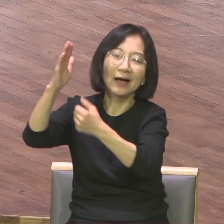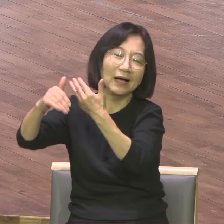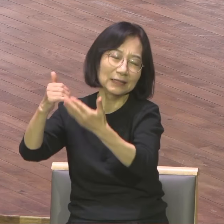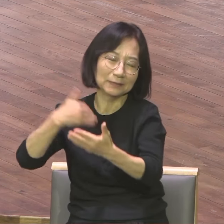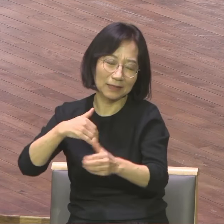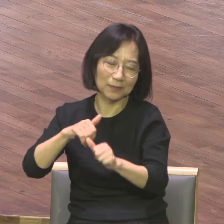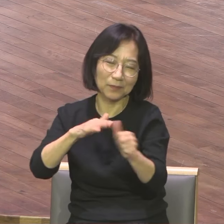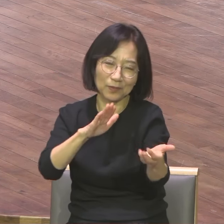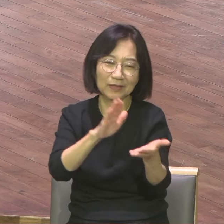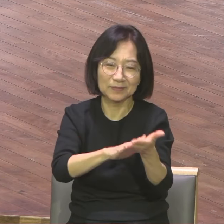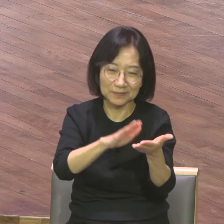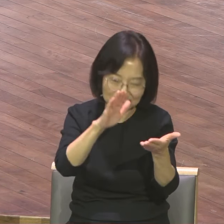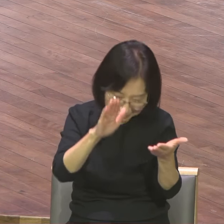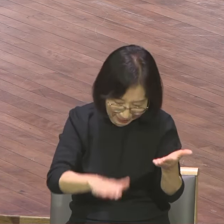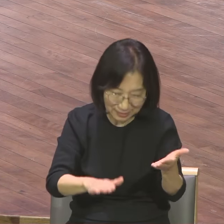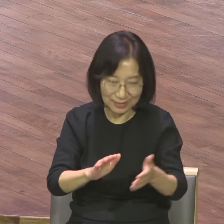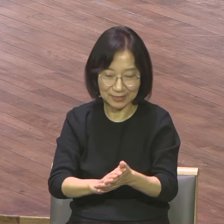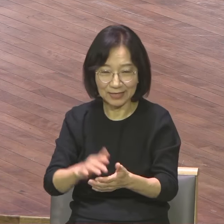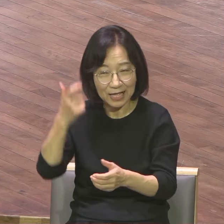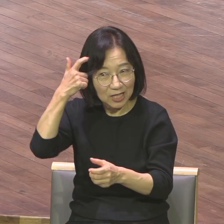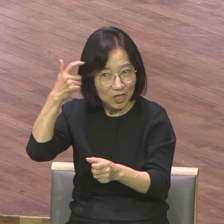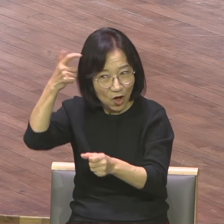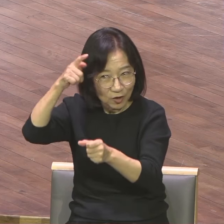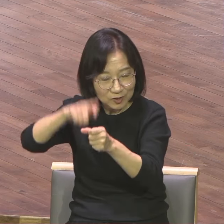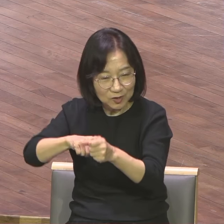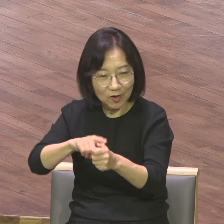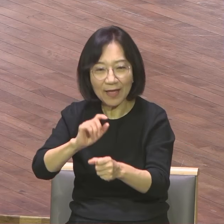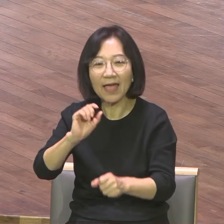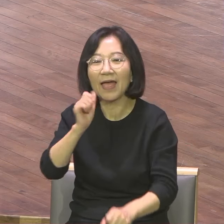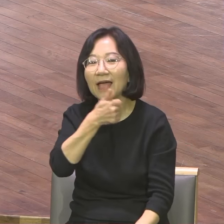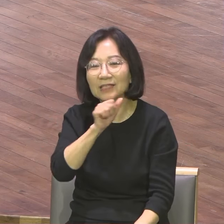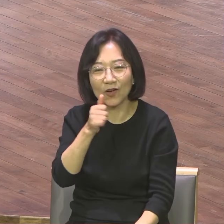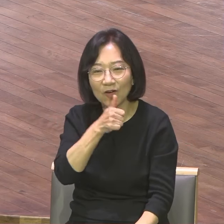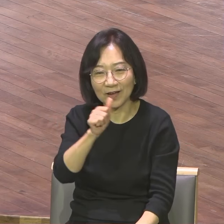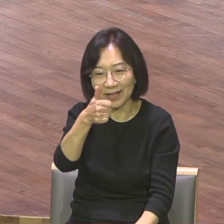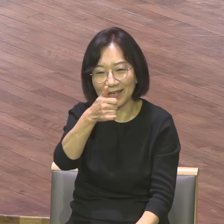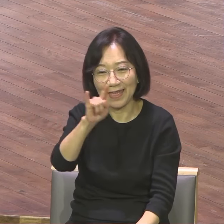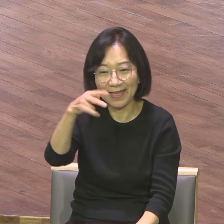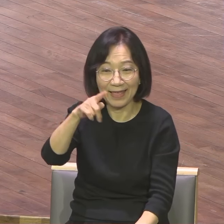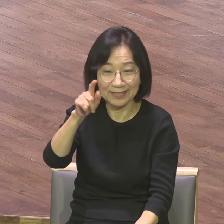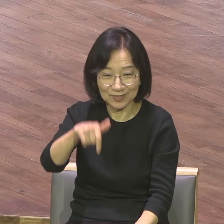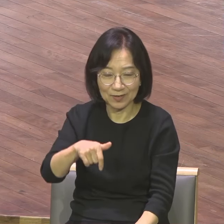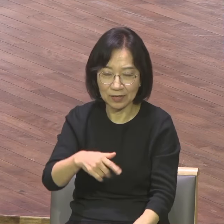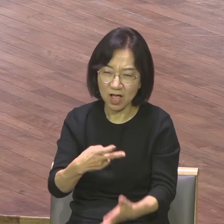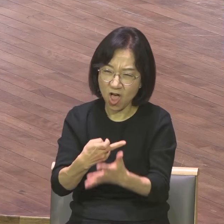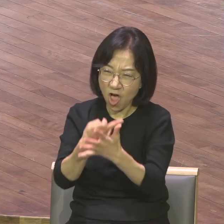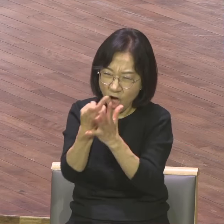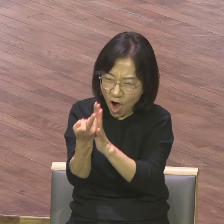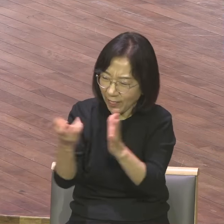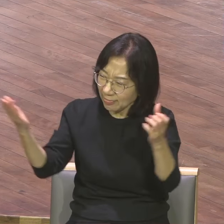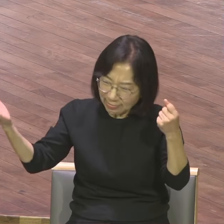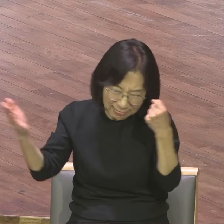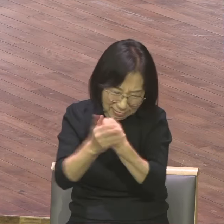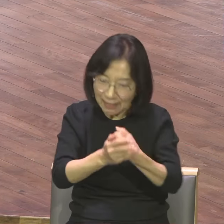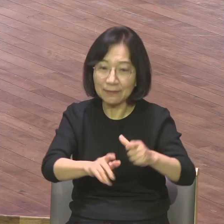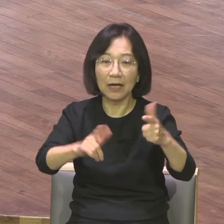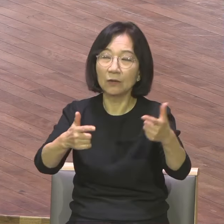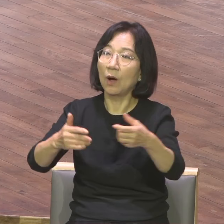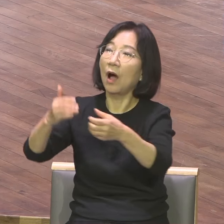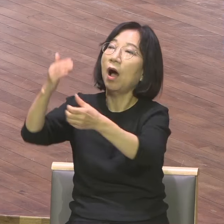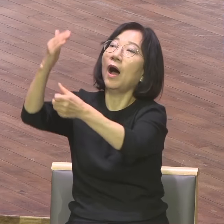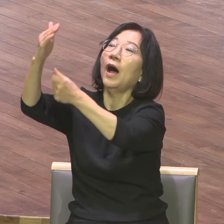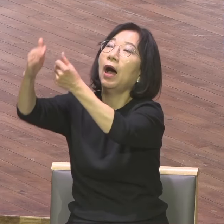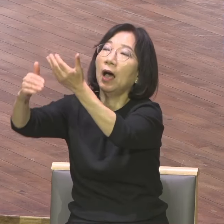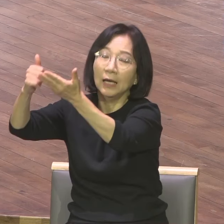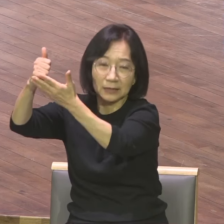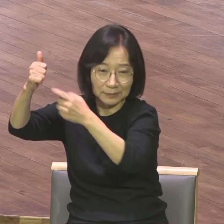완전 영적으로 해석하지요. 하나님으로 시작하지요. 하나님이 나를 바로에게 아버지로 삼으시고 그 온